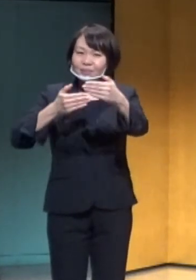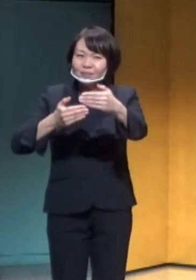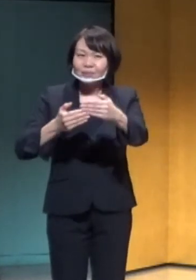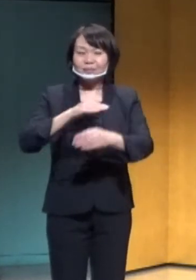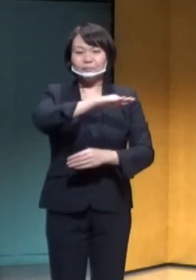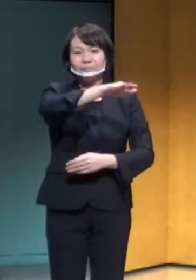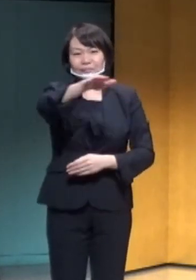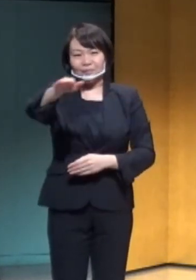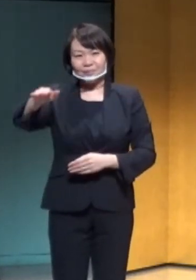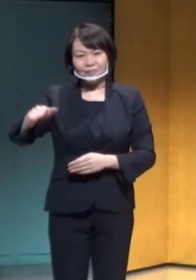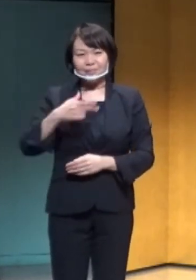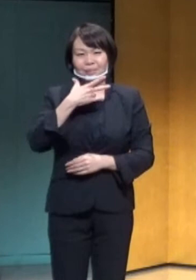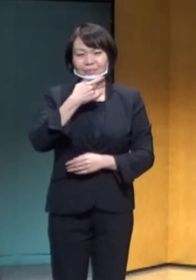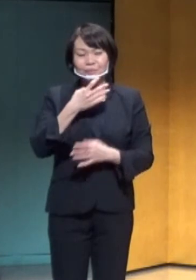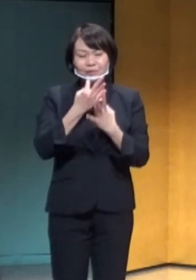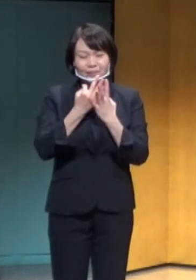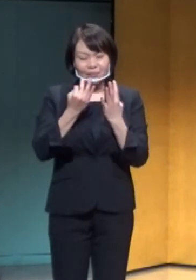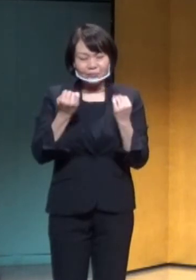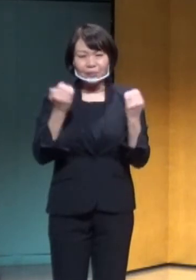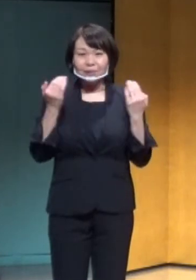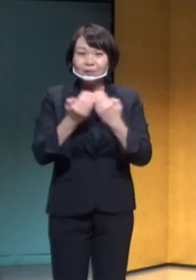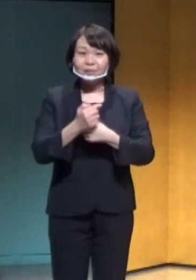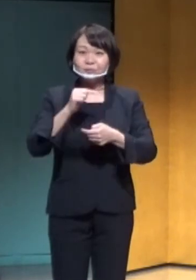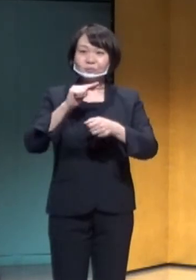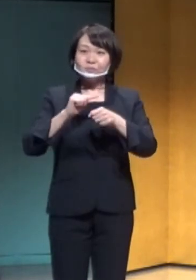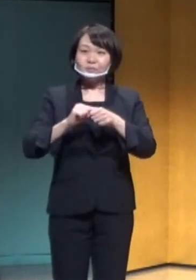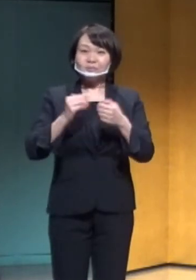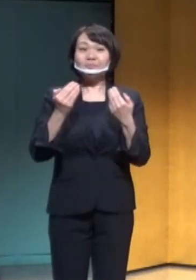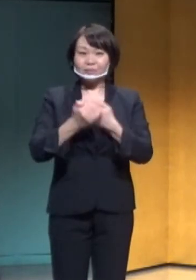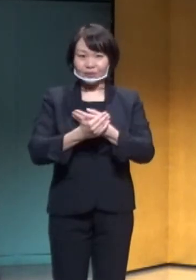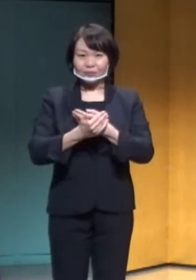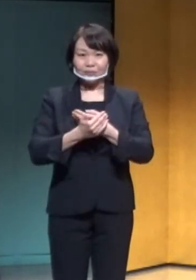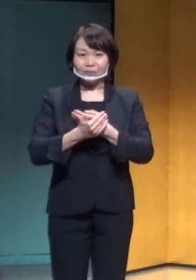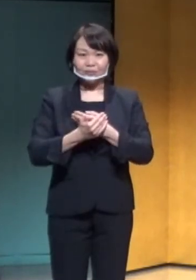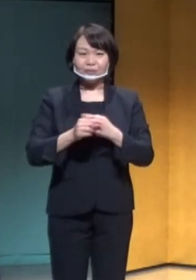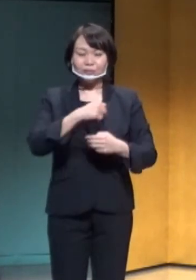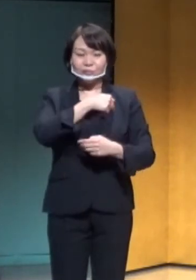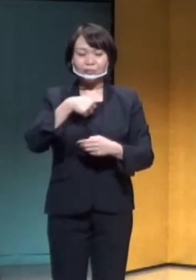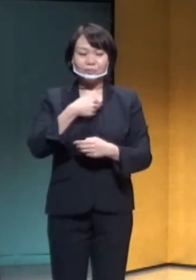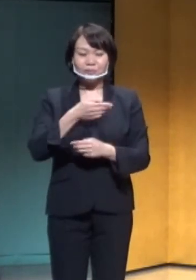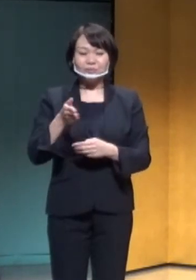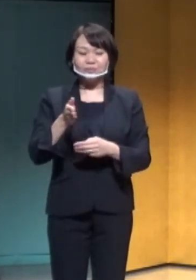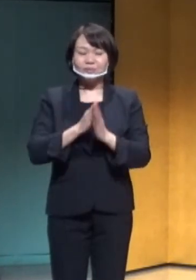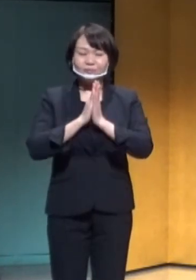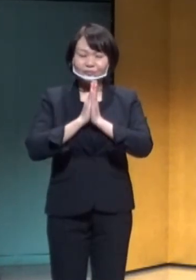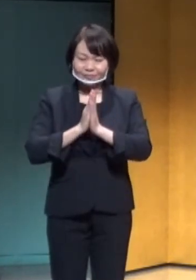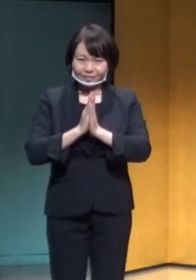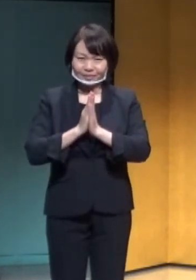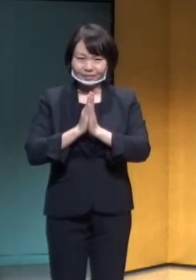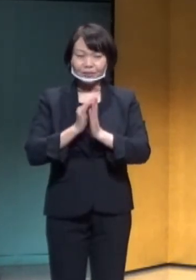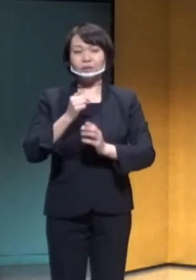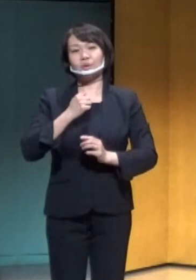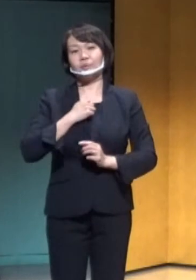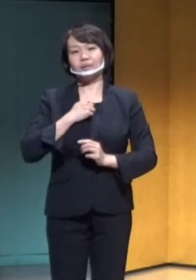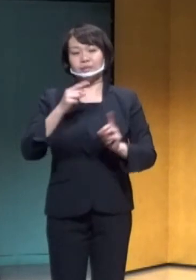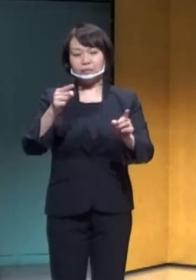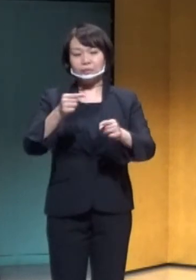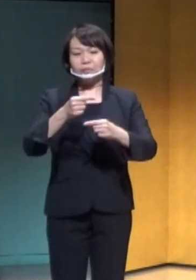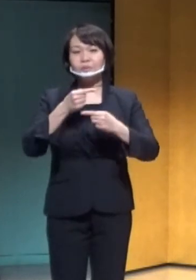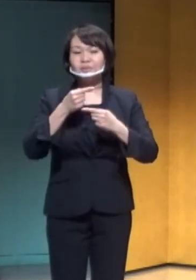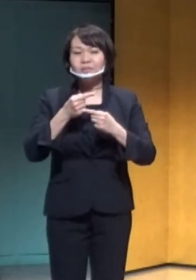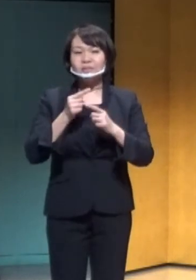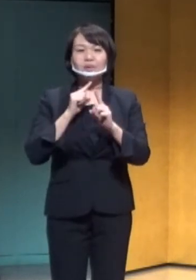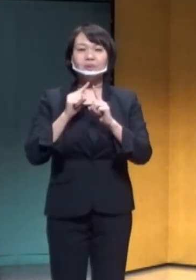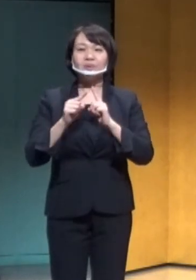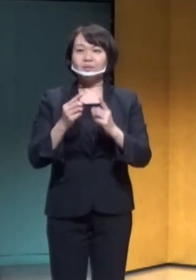して幸多き年となりますよう、心から祈念申し上げまして、私からの新年のお祝いの言葉